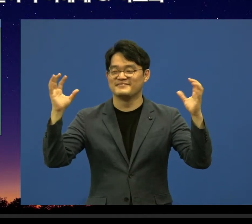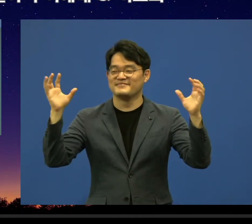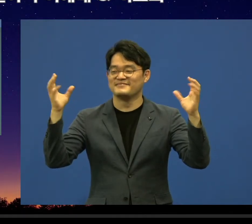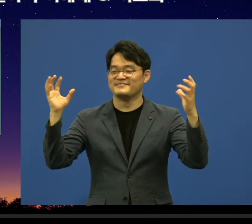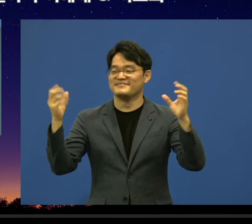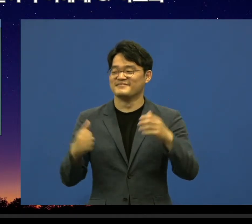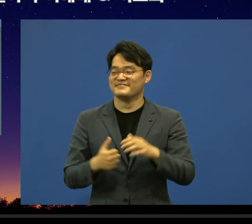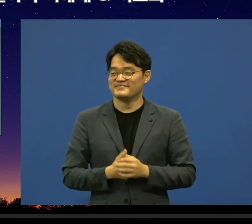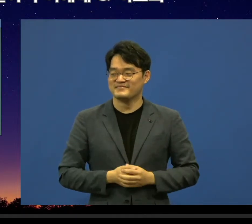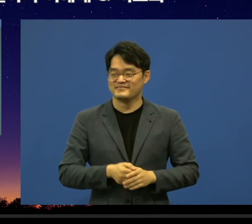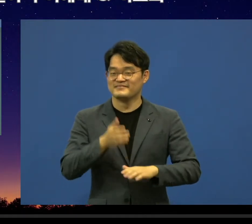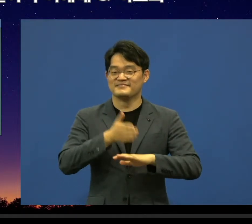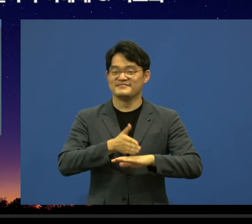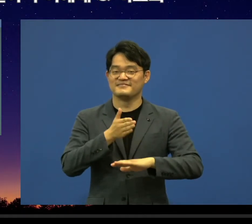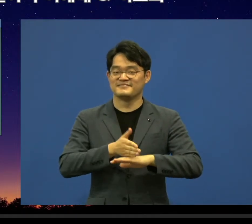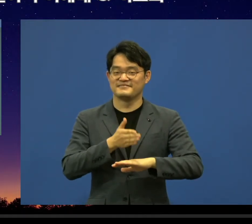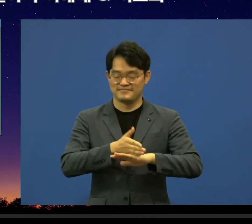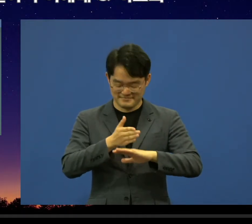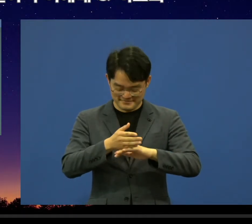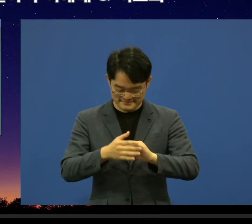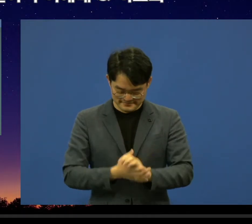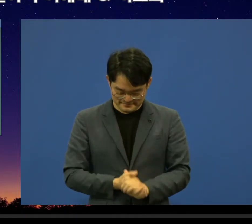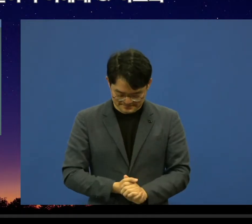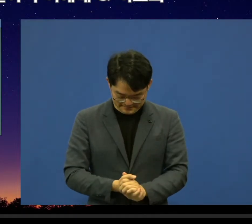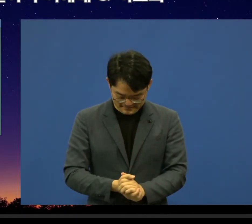네, 감사합니다. 네.